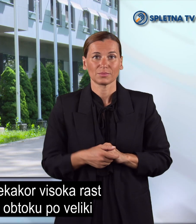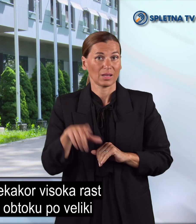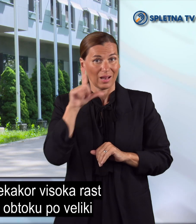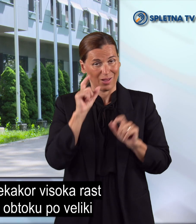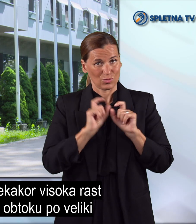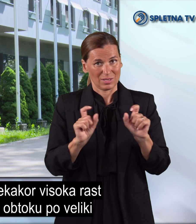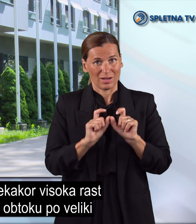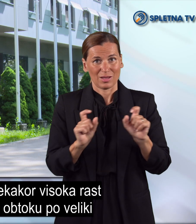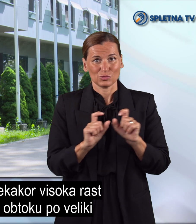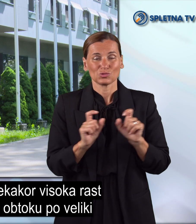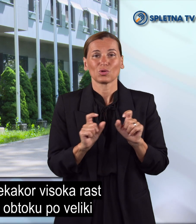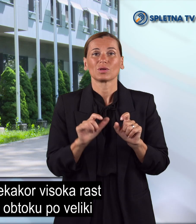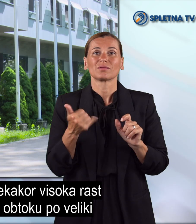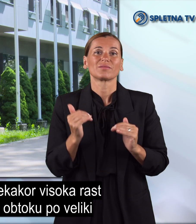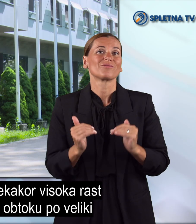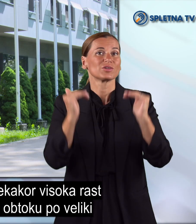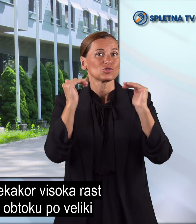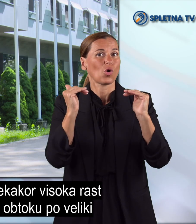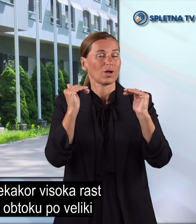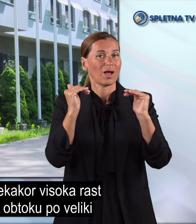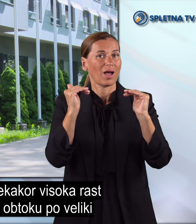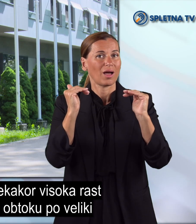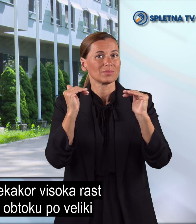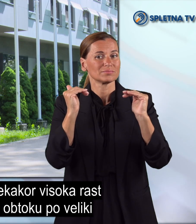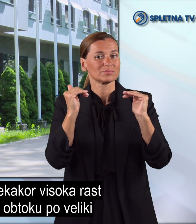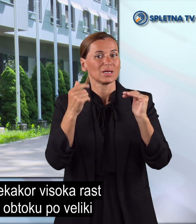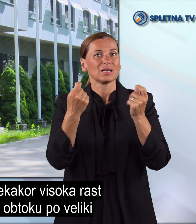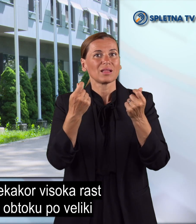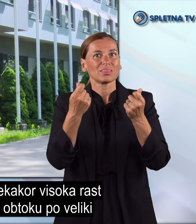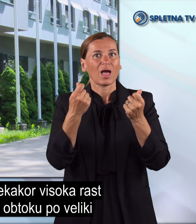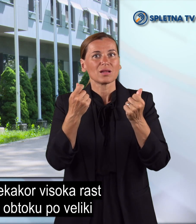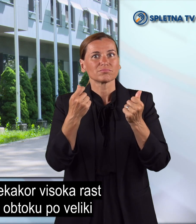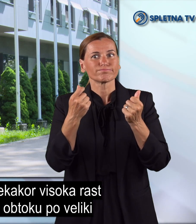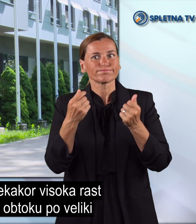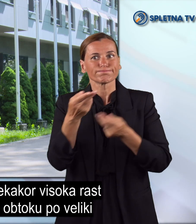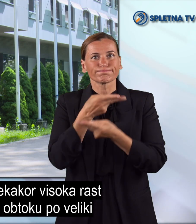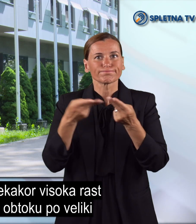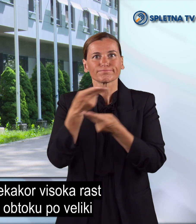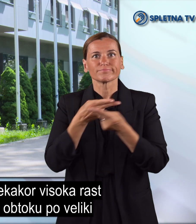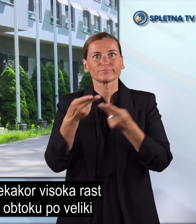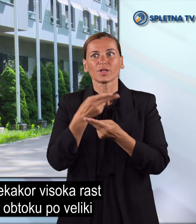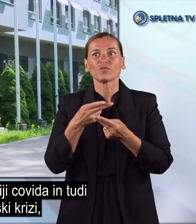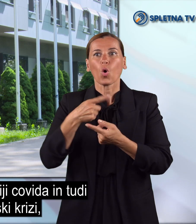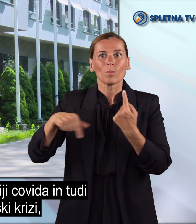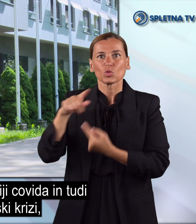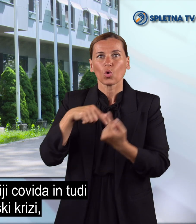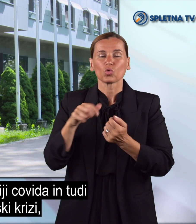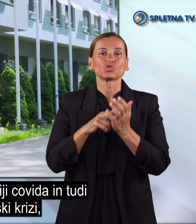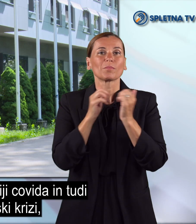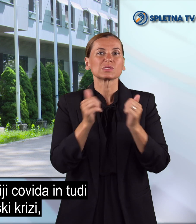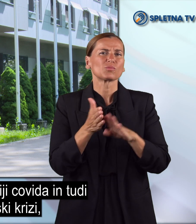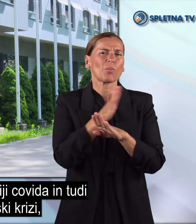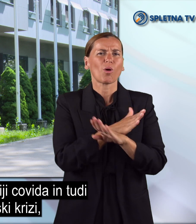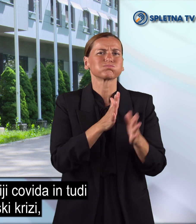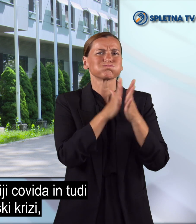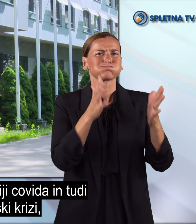Glavni razlog je vsekakor visoka rast količine denarja v obtoku, zlasti po veliki recesiji in pa